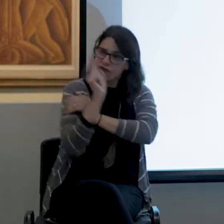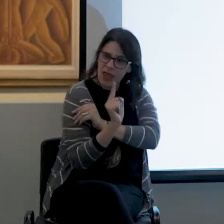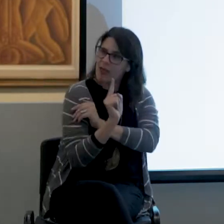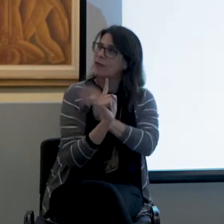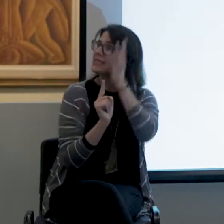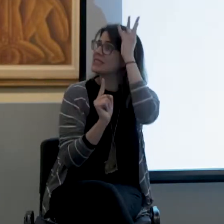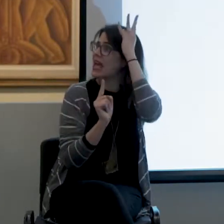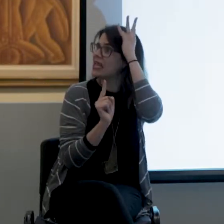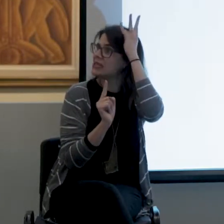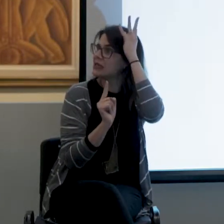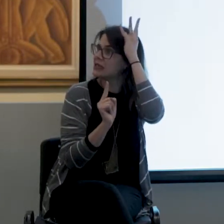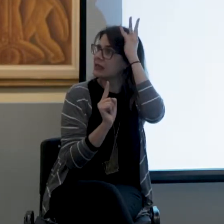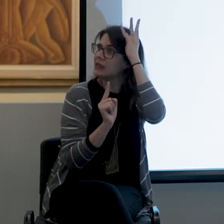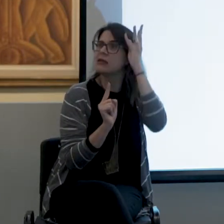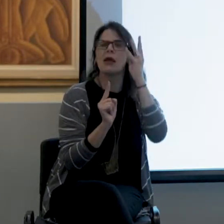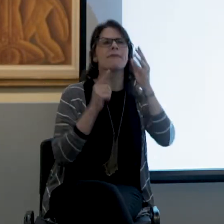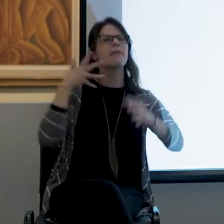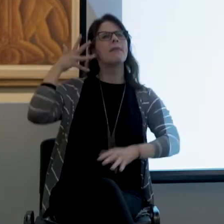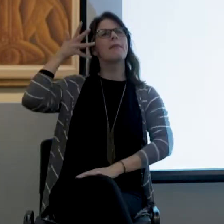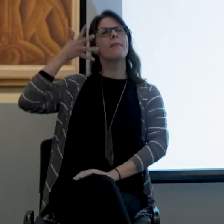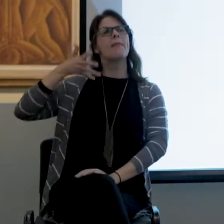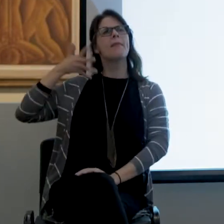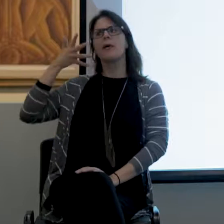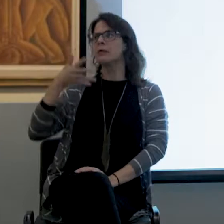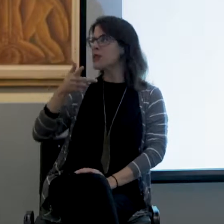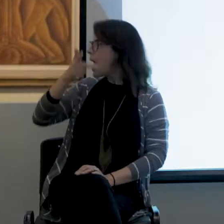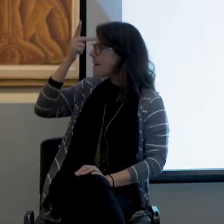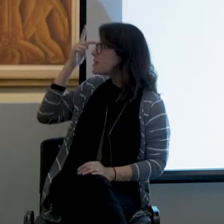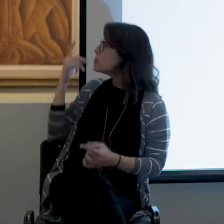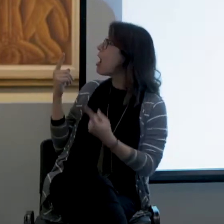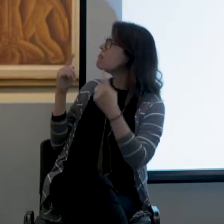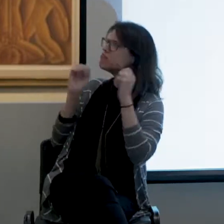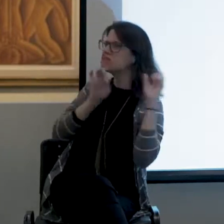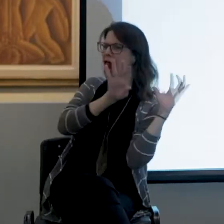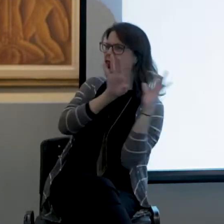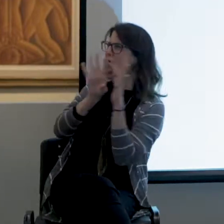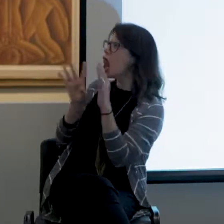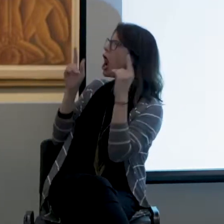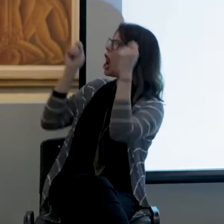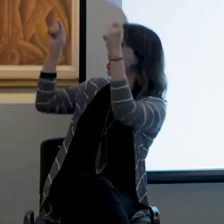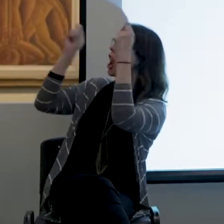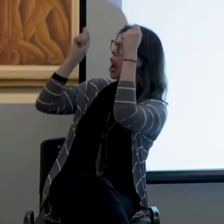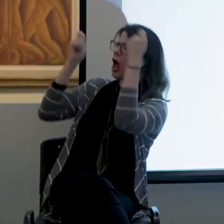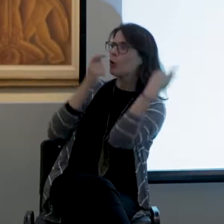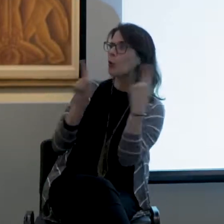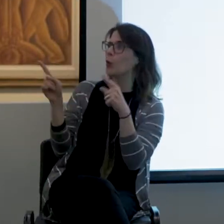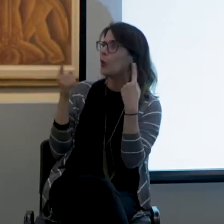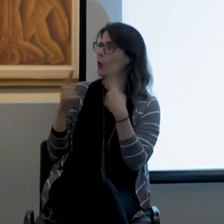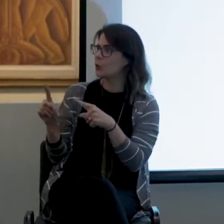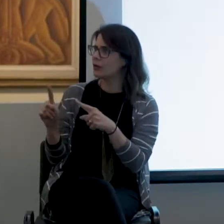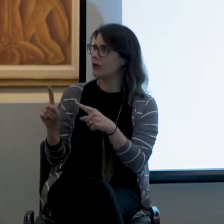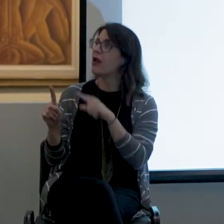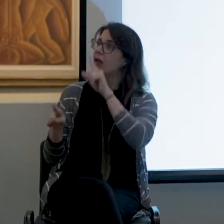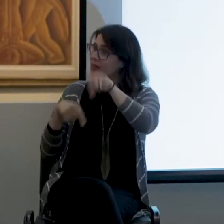botam fogo nos livros da mulher. Apanhou no aeroporto, estava indo embora.